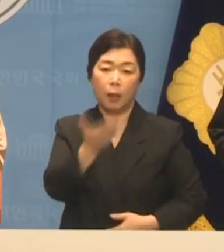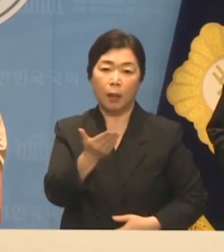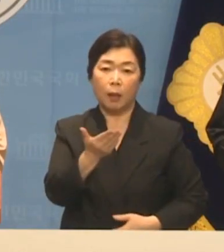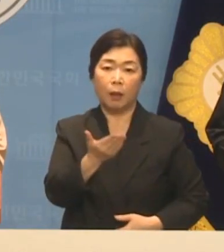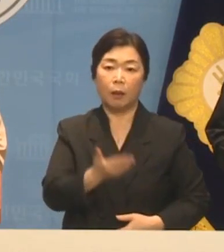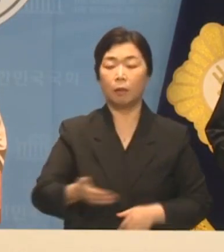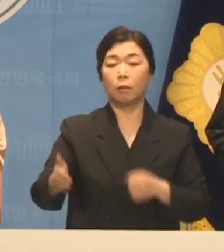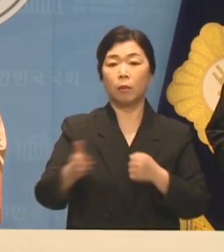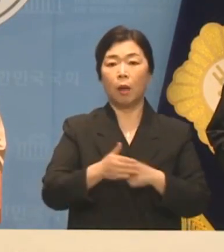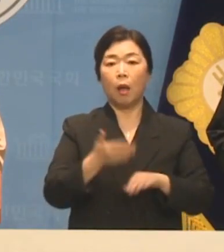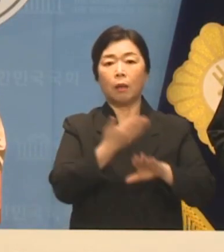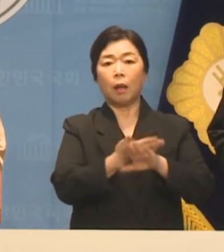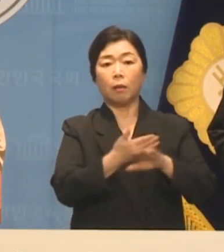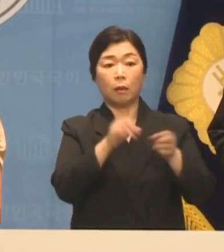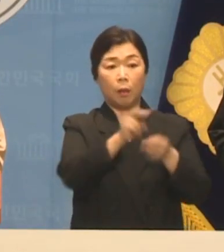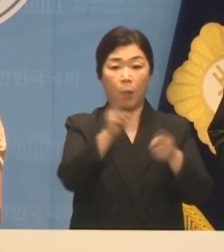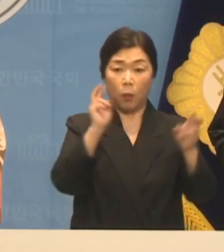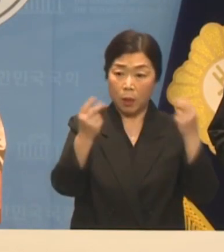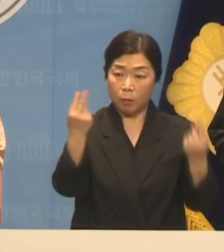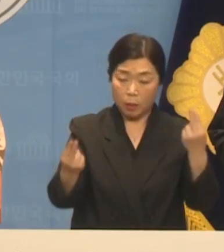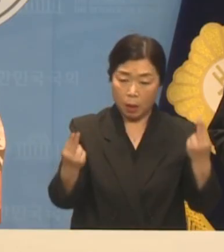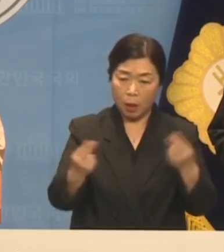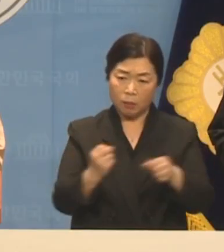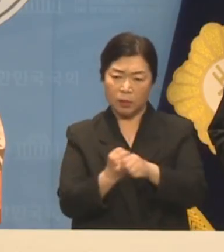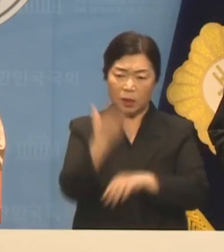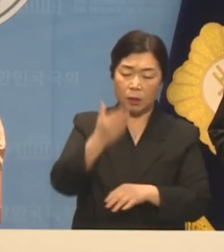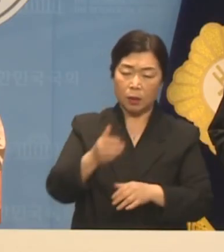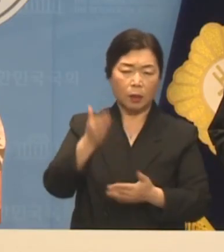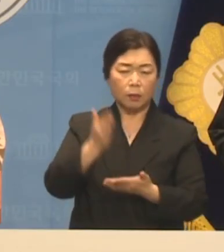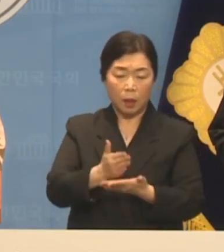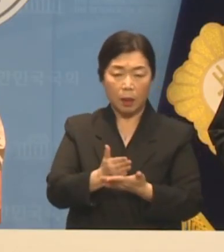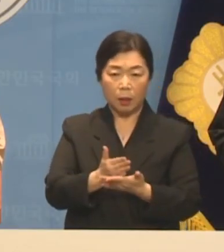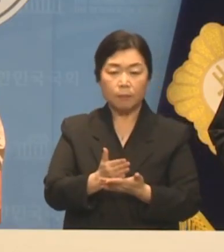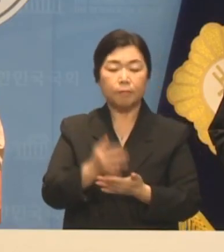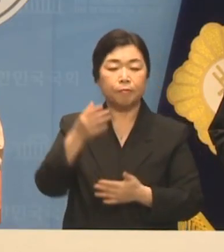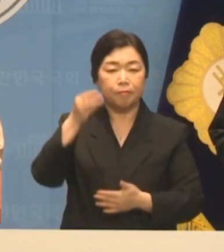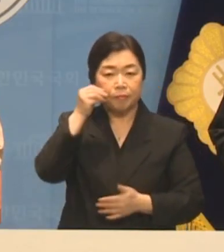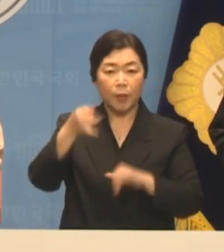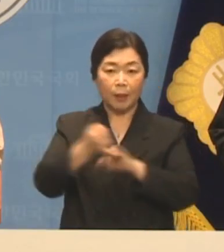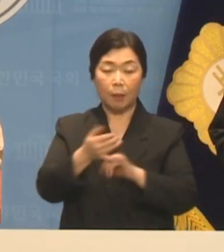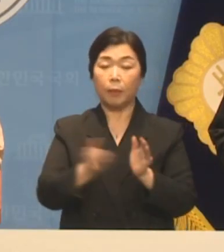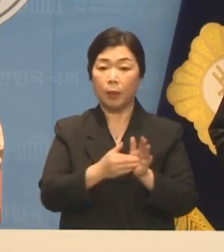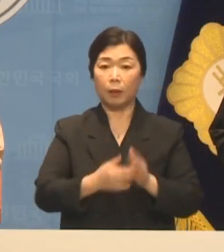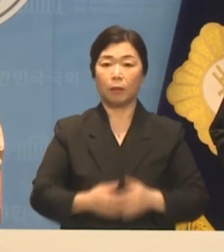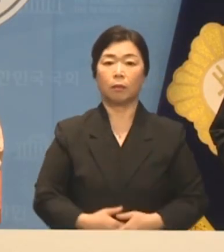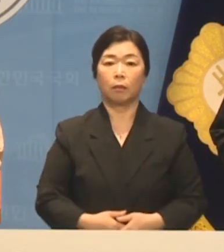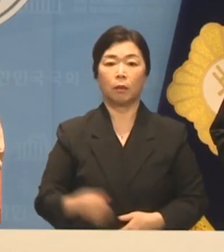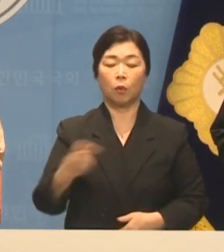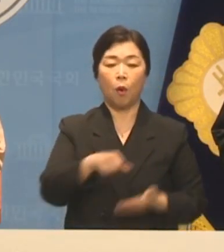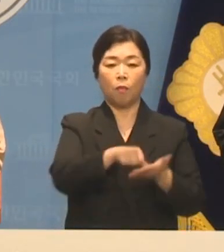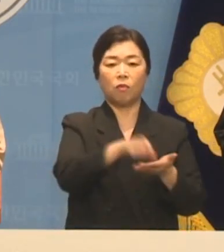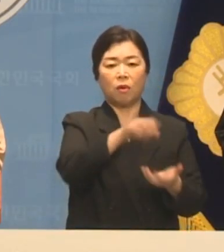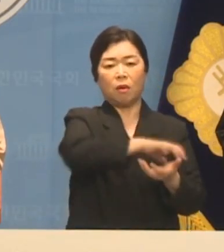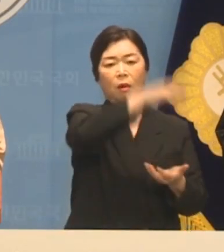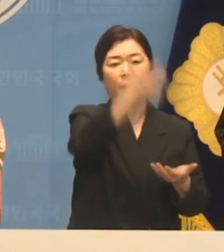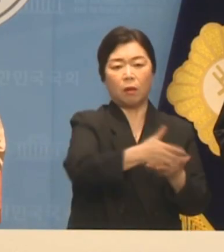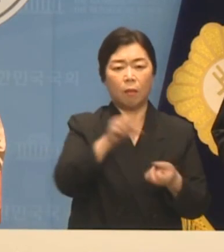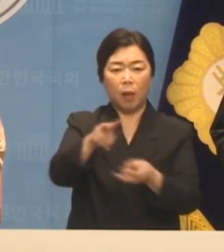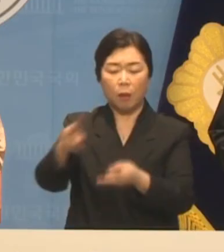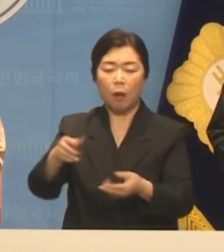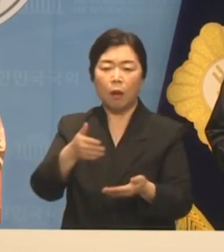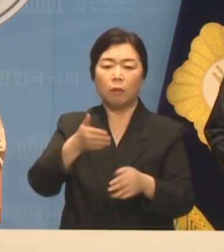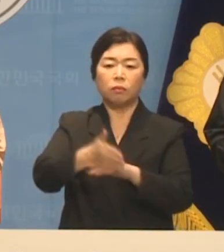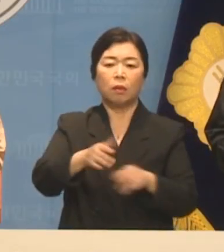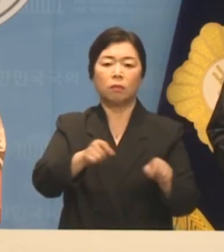택배사보다 과하지 않게 설정하겠다고 약속한 바 있다. 배송 인력 미확보에 따른 지속적 배송 차질